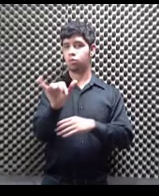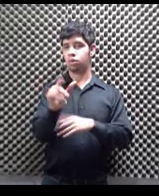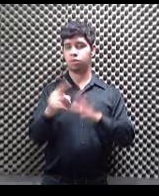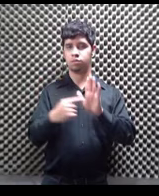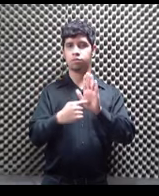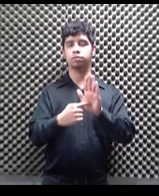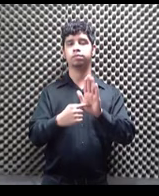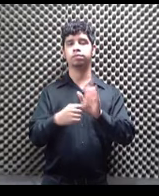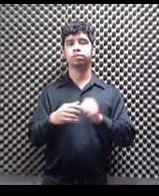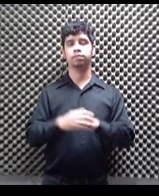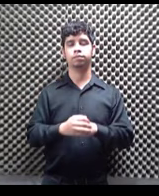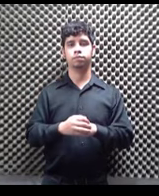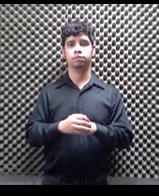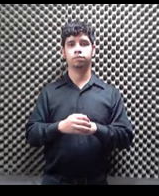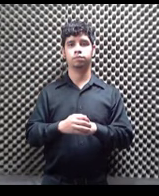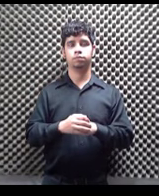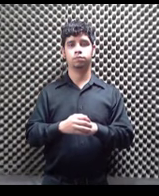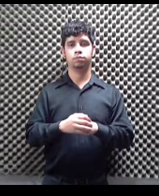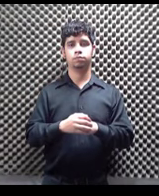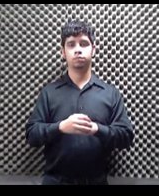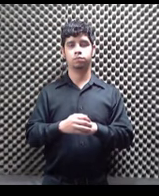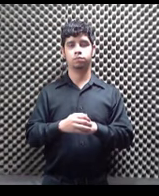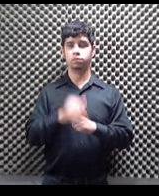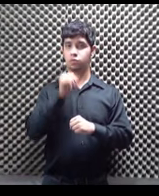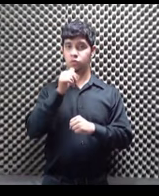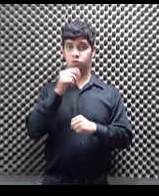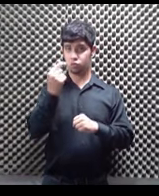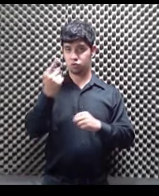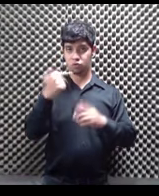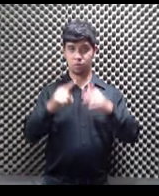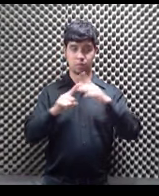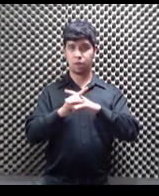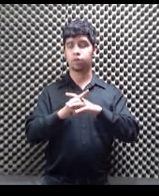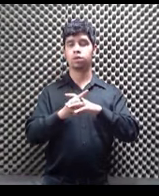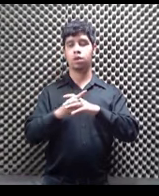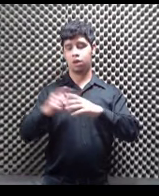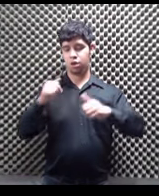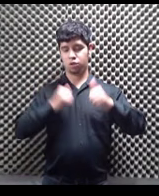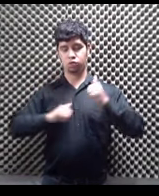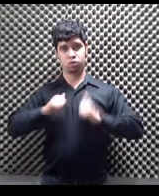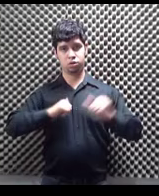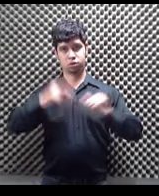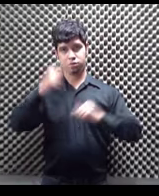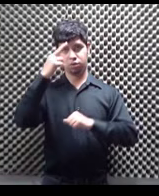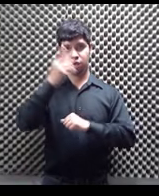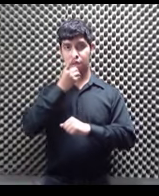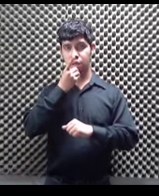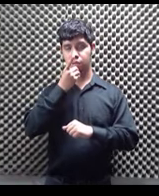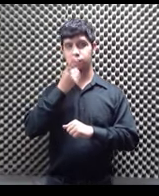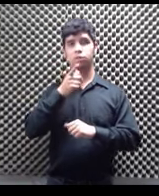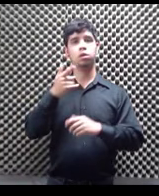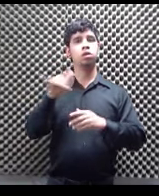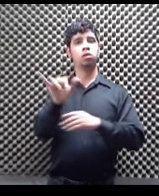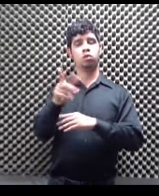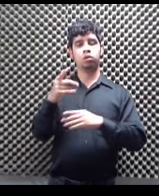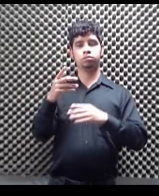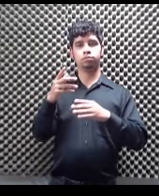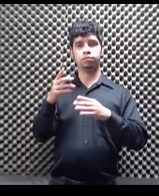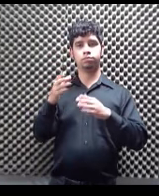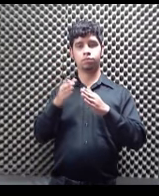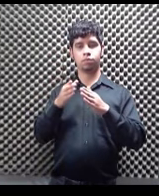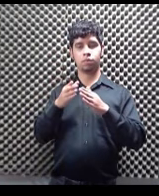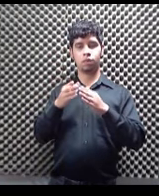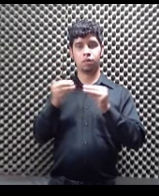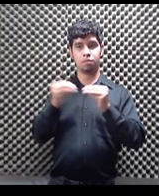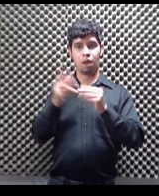uh-huh. es una película que no solo tiene actores dominicanos, sino que abriéndose a un público mayor,